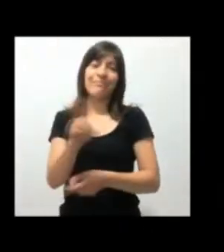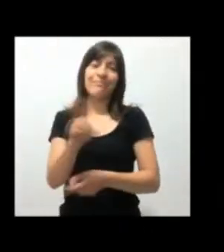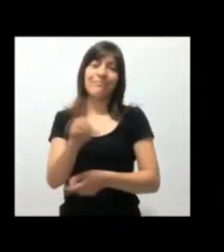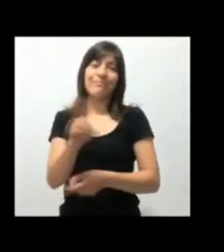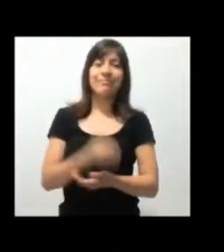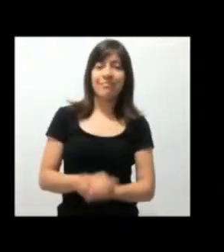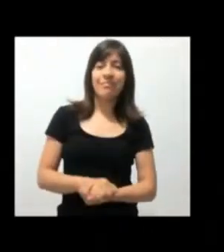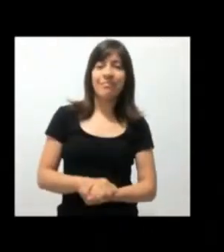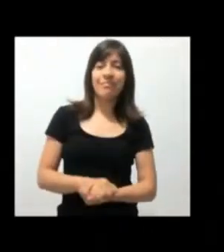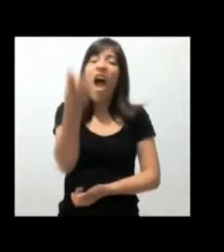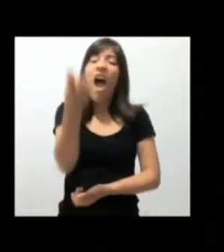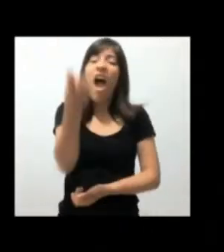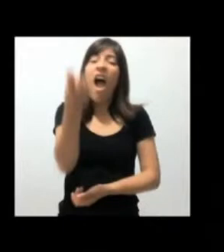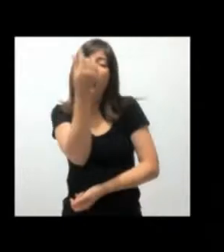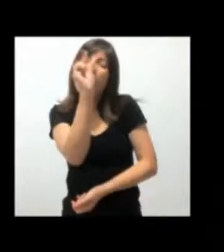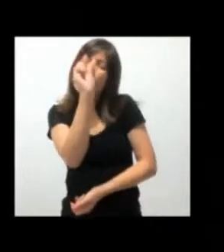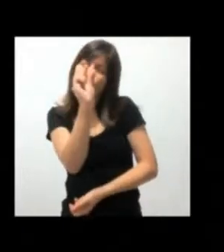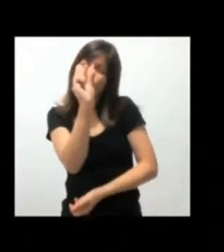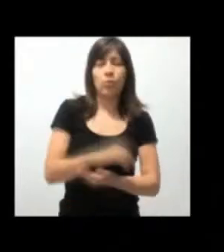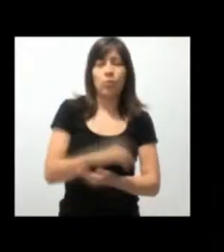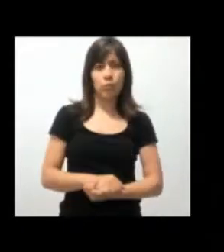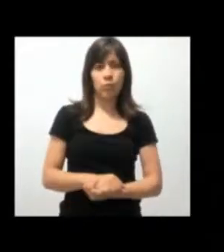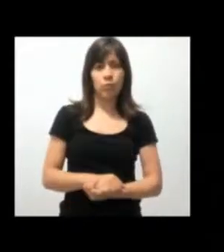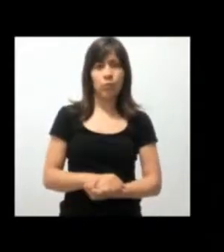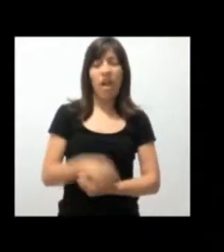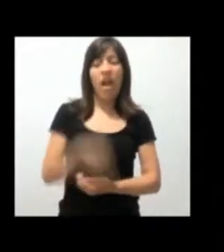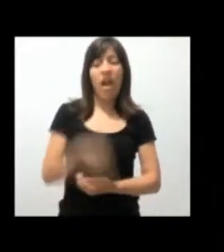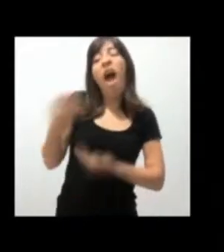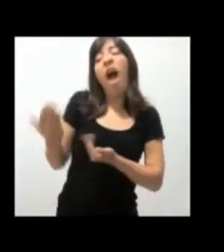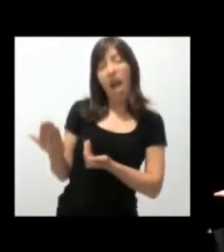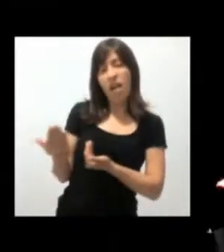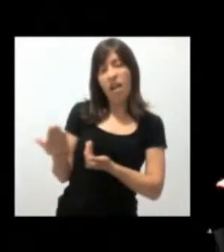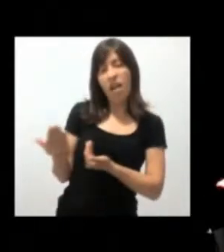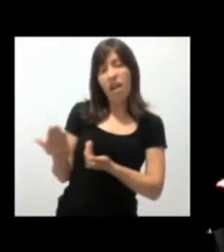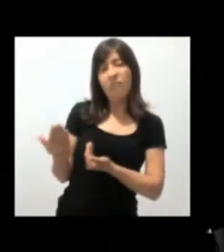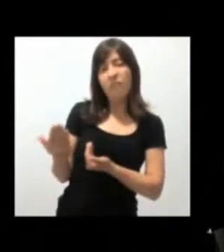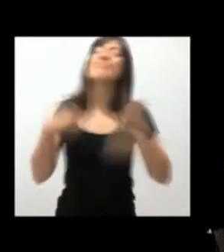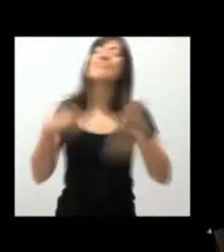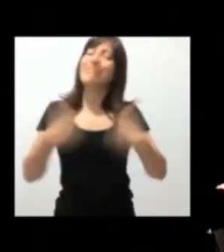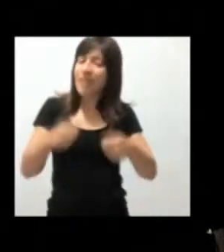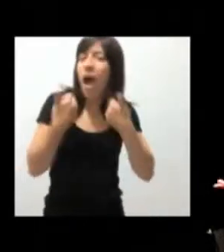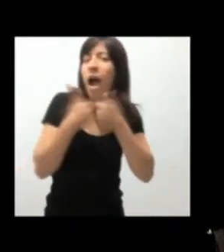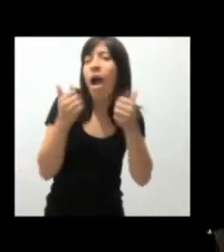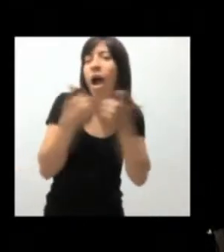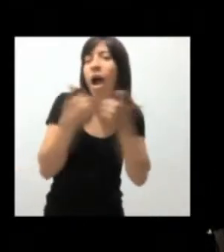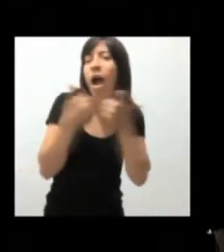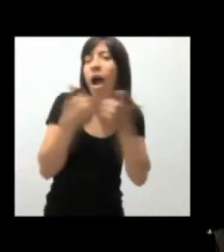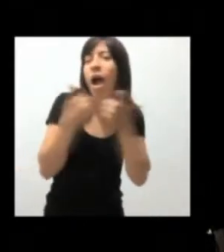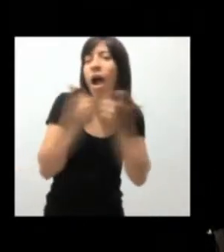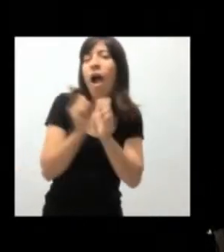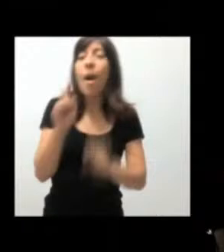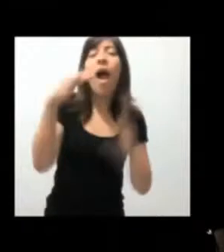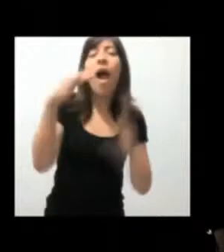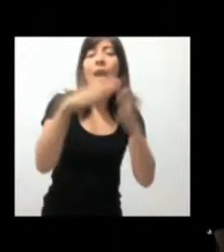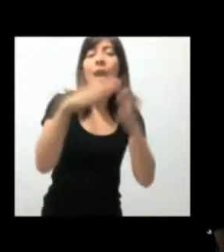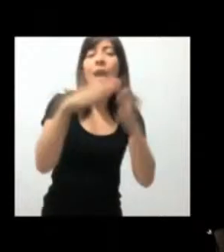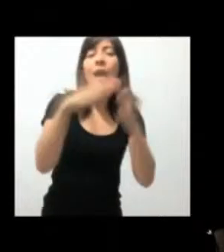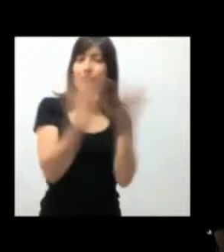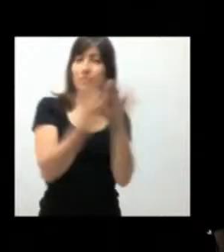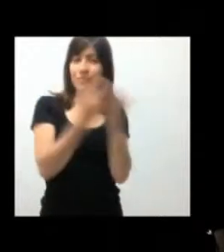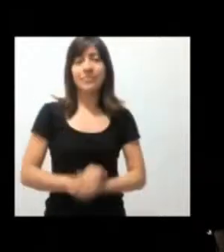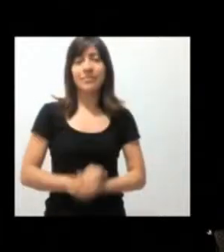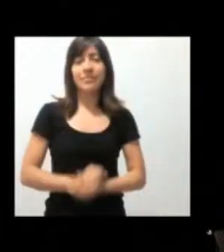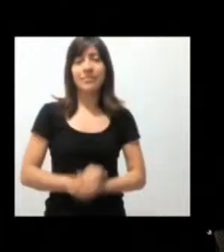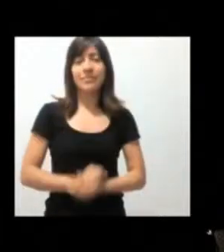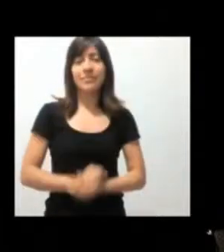esse jovem ele vai precisar de um transporte público para ir para a escola. E ele vai para o ponto de ônibus pegar um ônibus. E a hora que o